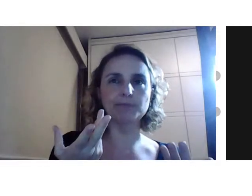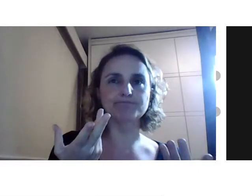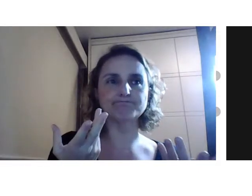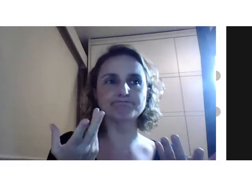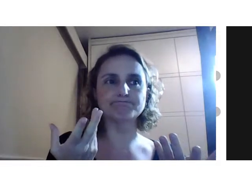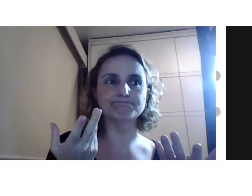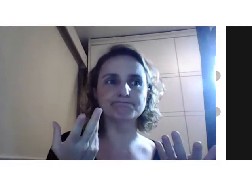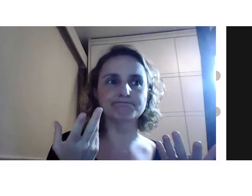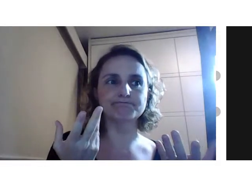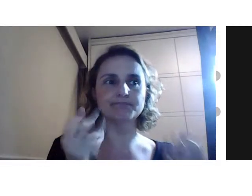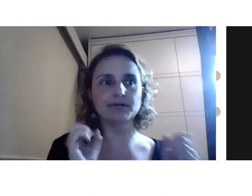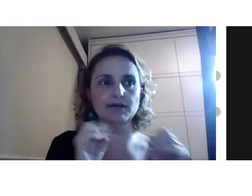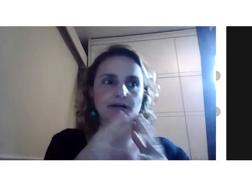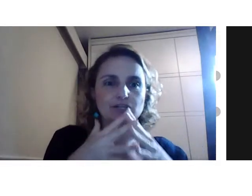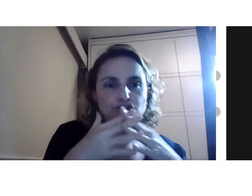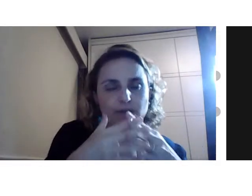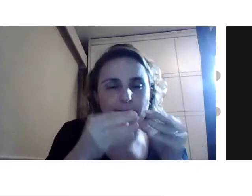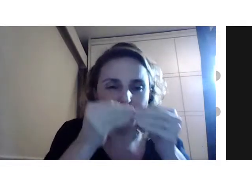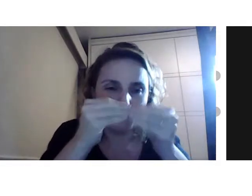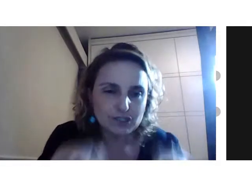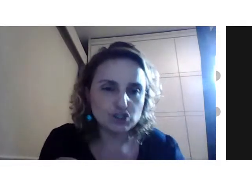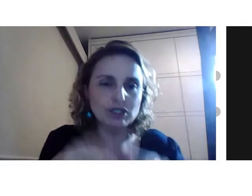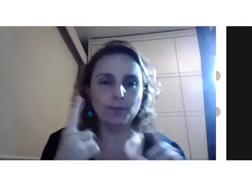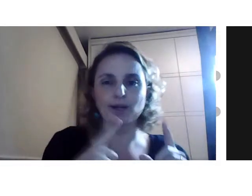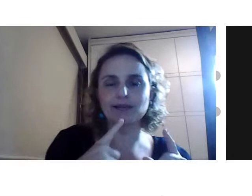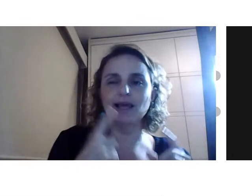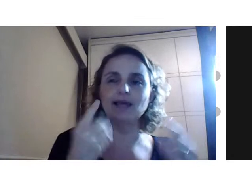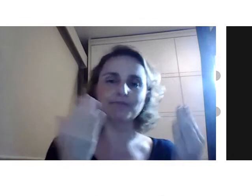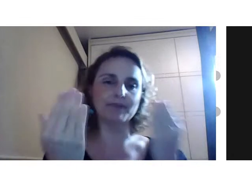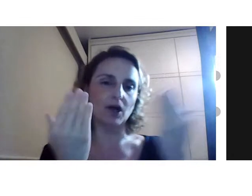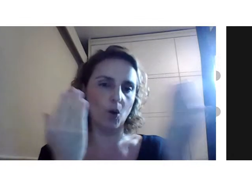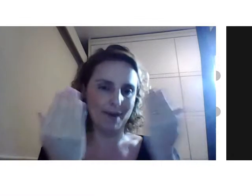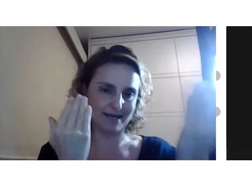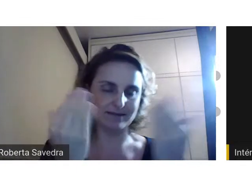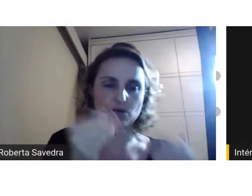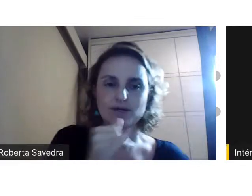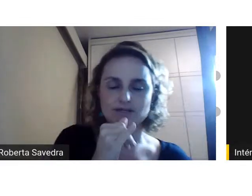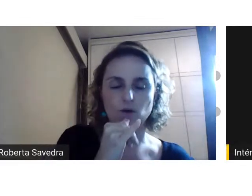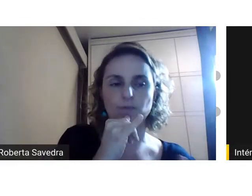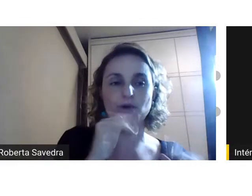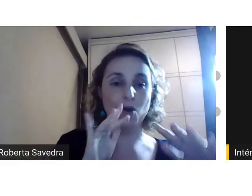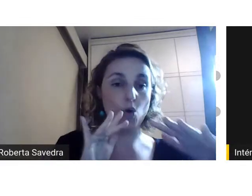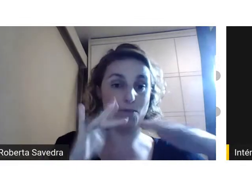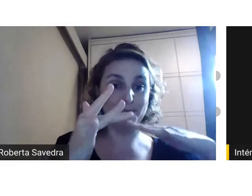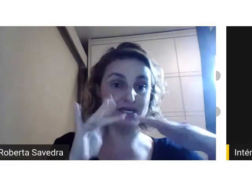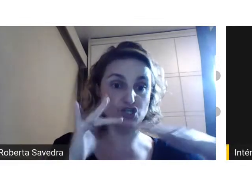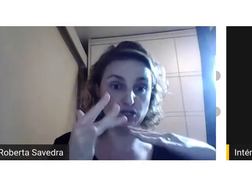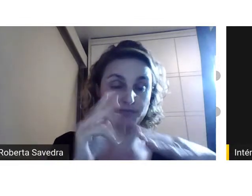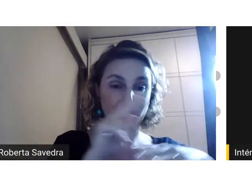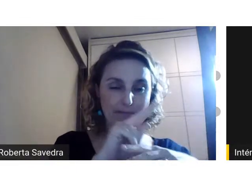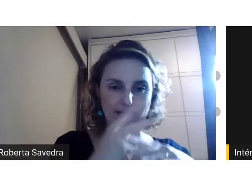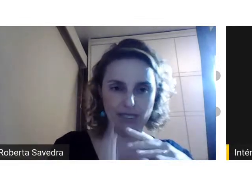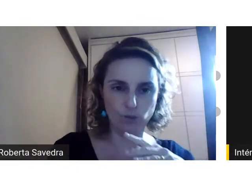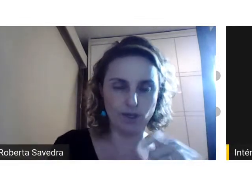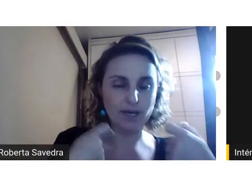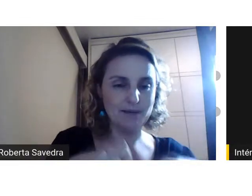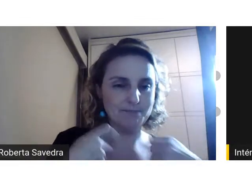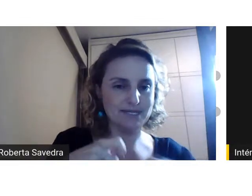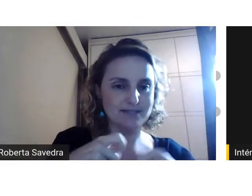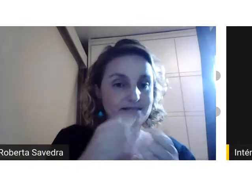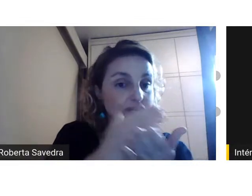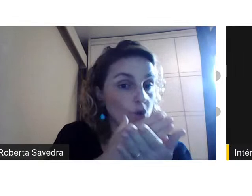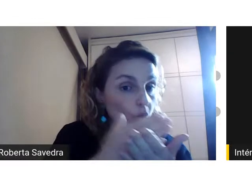o Mídia bilíngue algumas pessoas ainda não entendem e não conseguem separar bom então por